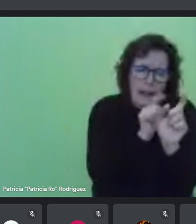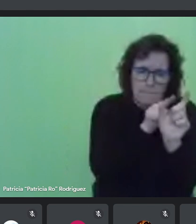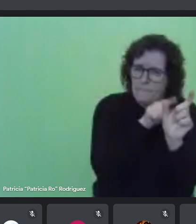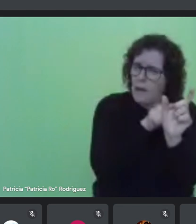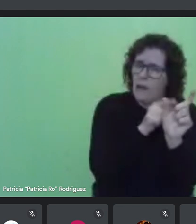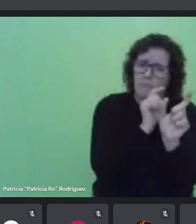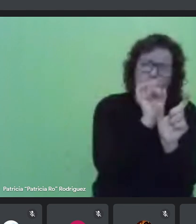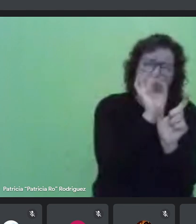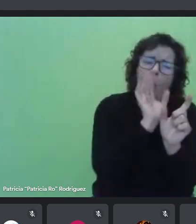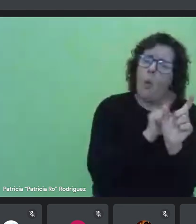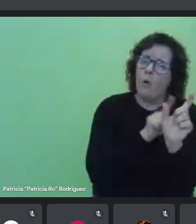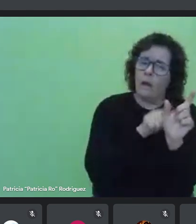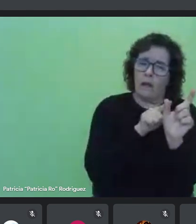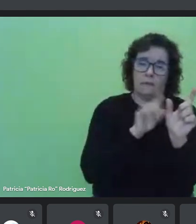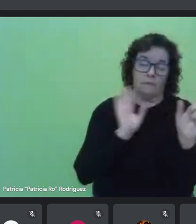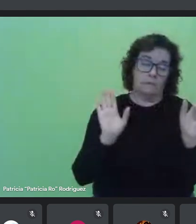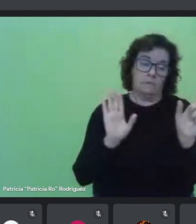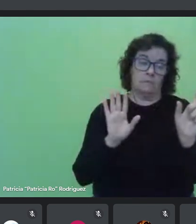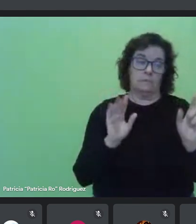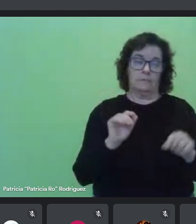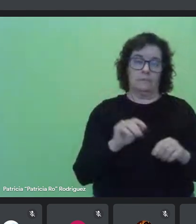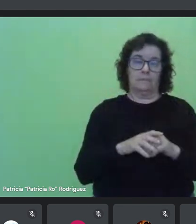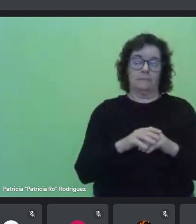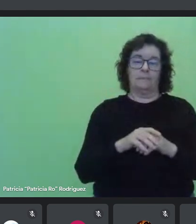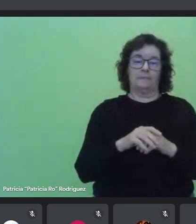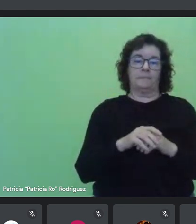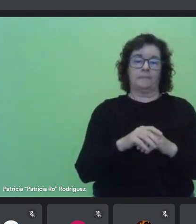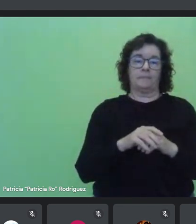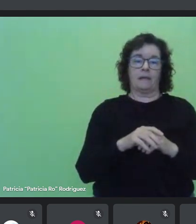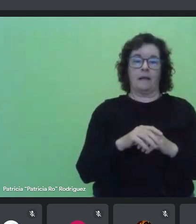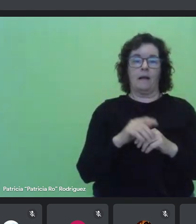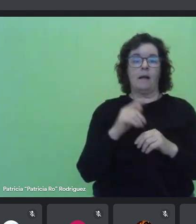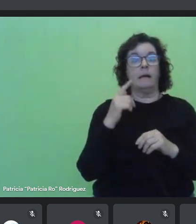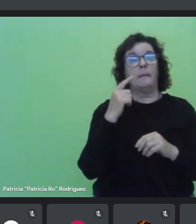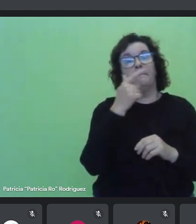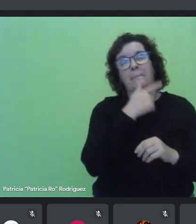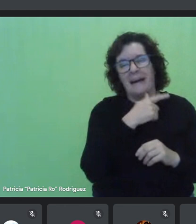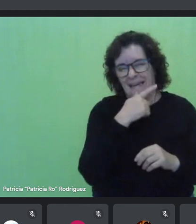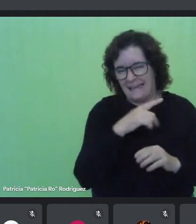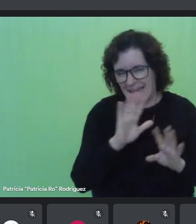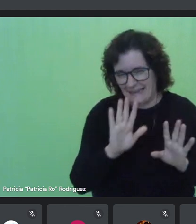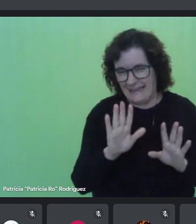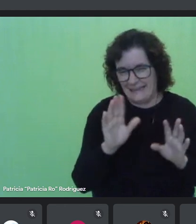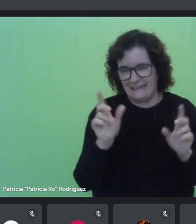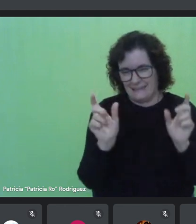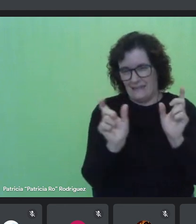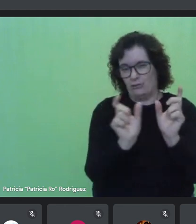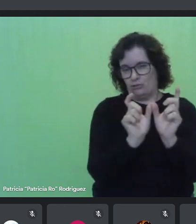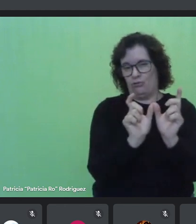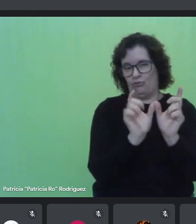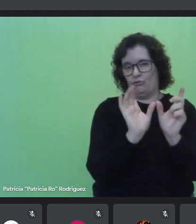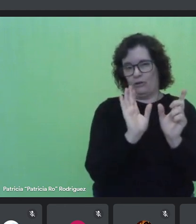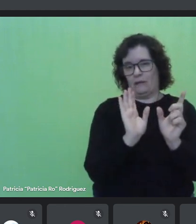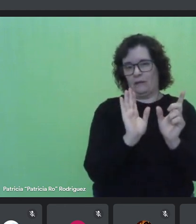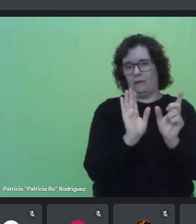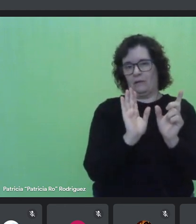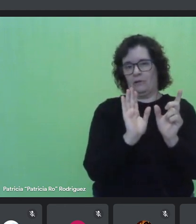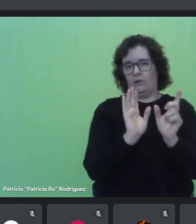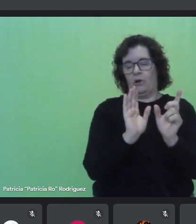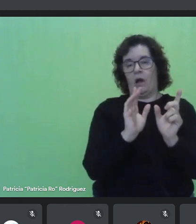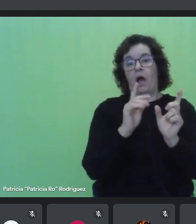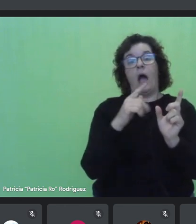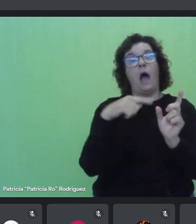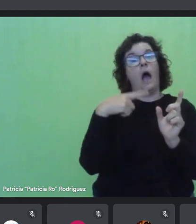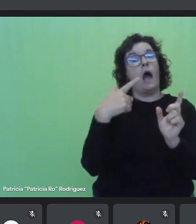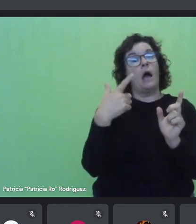pareciera que tuviese un sufijo, ¿sí? ¿Y qué otra palabra puede ser